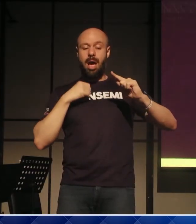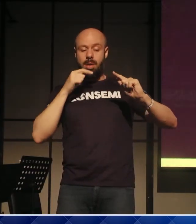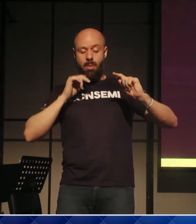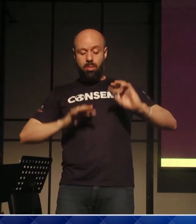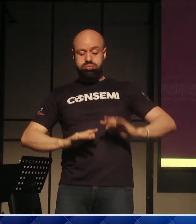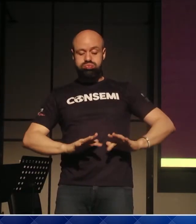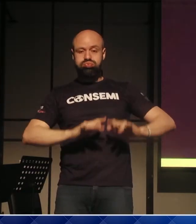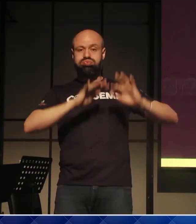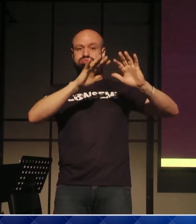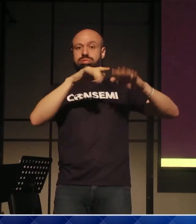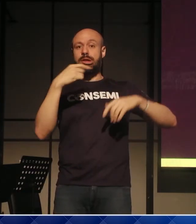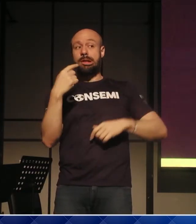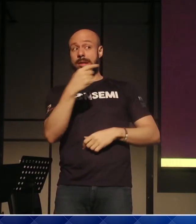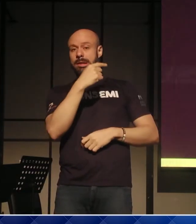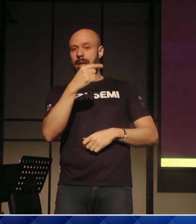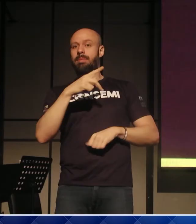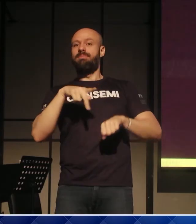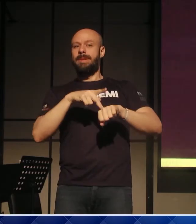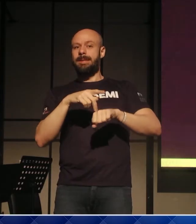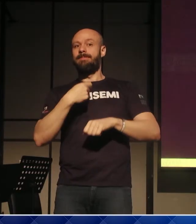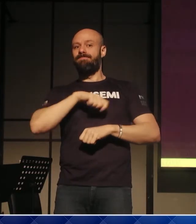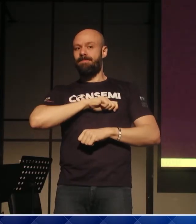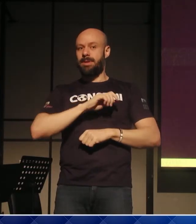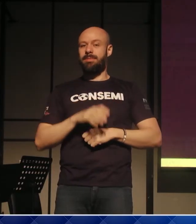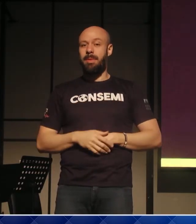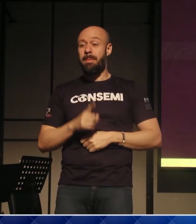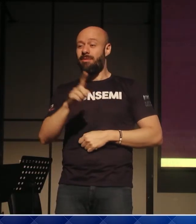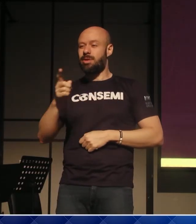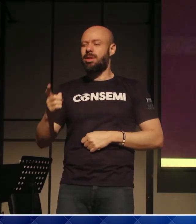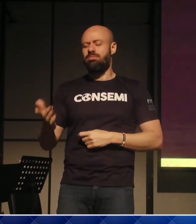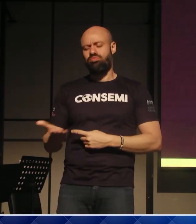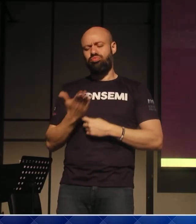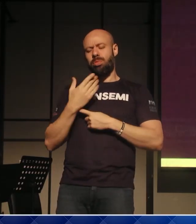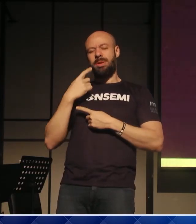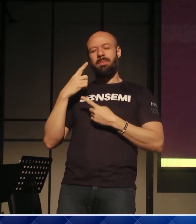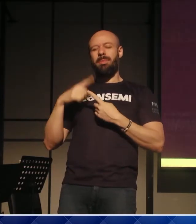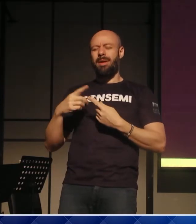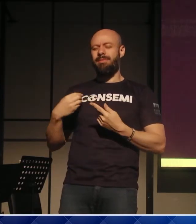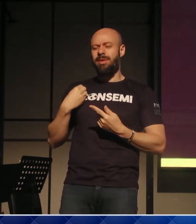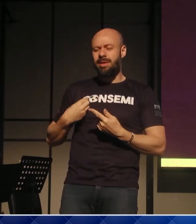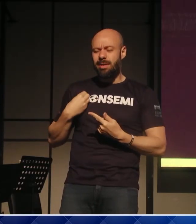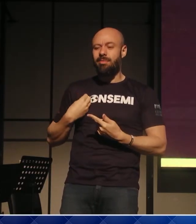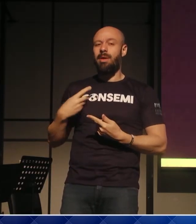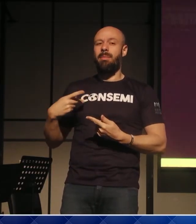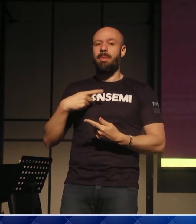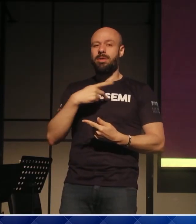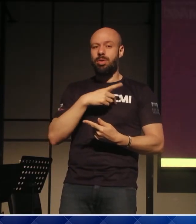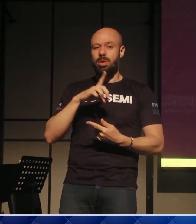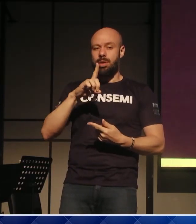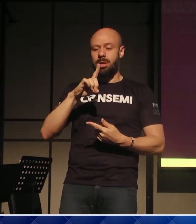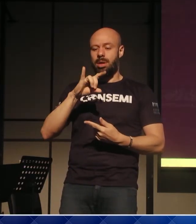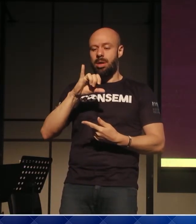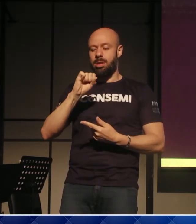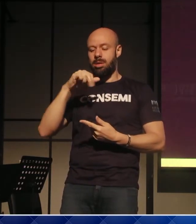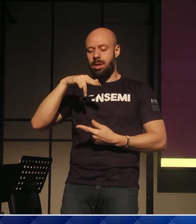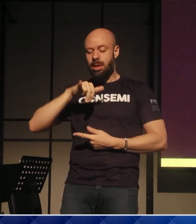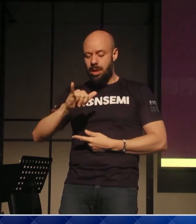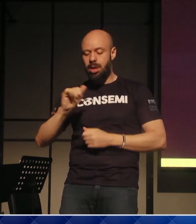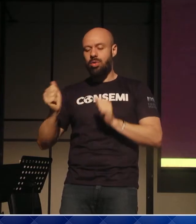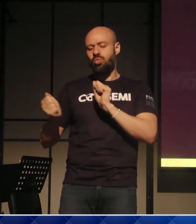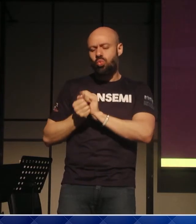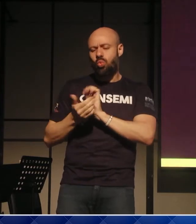a vocês e a colaboração que vocês nos aportaram através da vida do pastor Disney, podemos estar